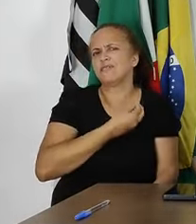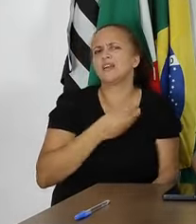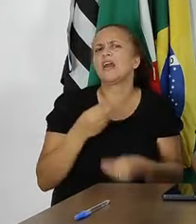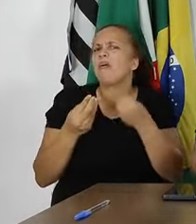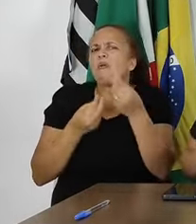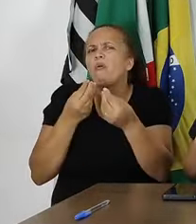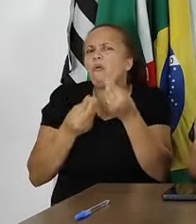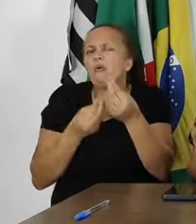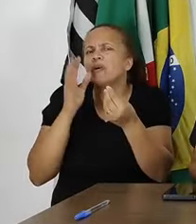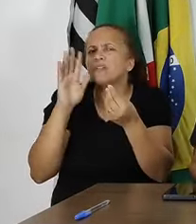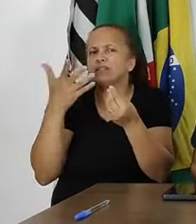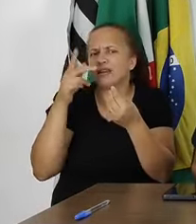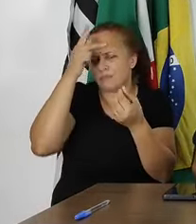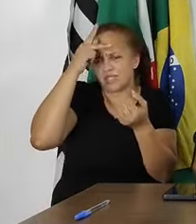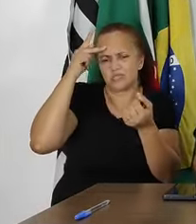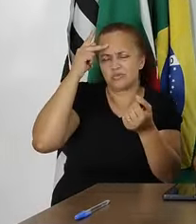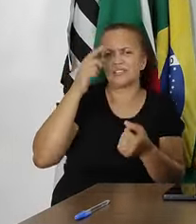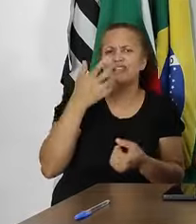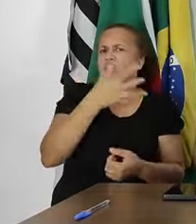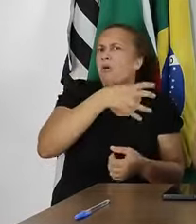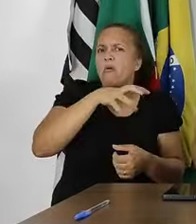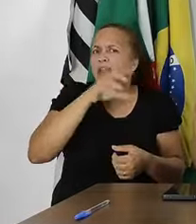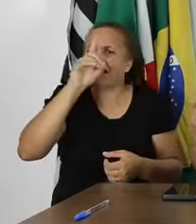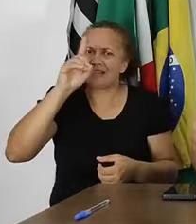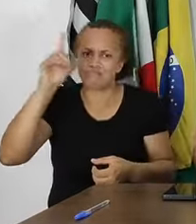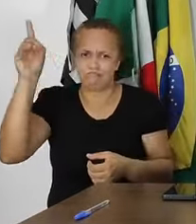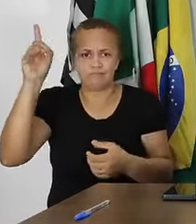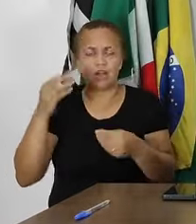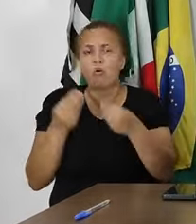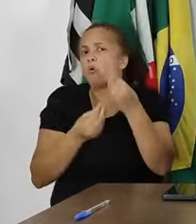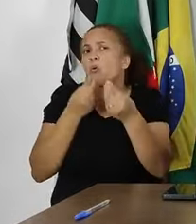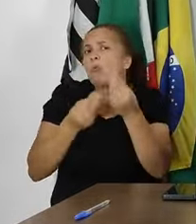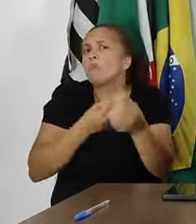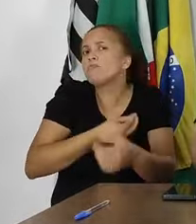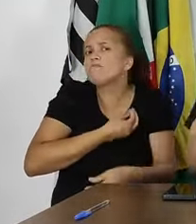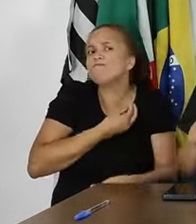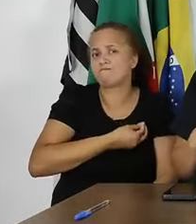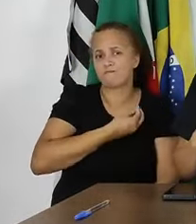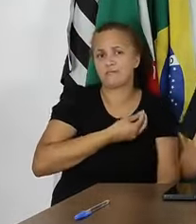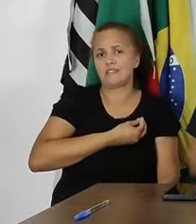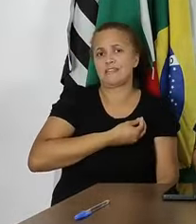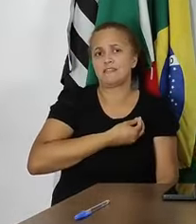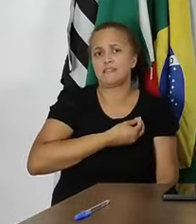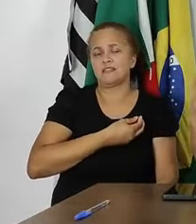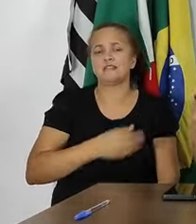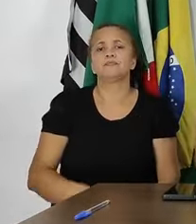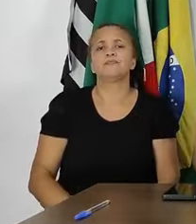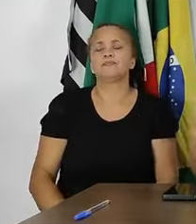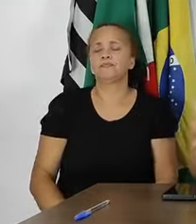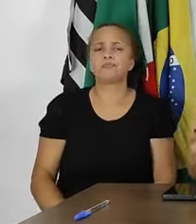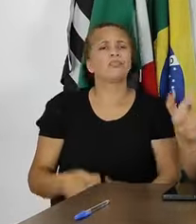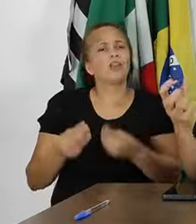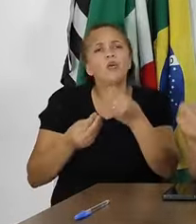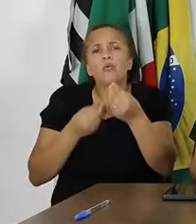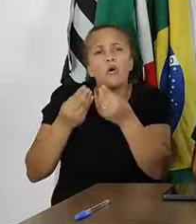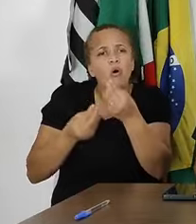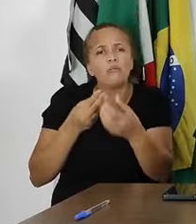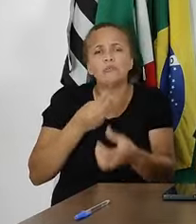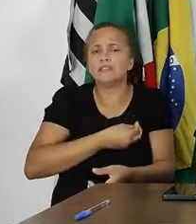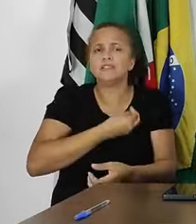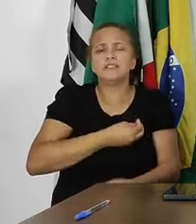pessoas que não têm uma aliança com Deus? Como é que anda? Como é que vivem as pessoas que não têm